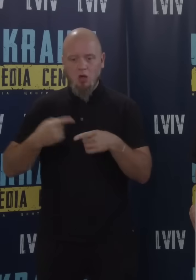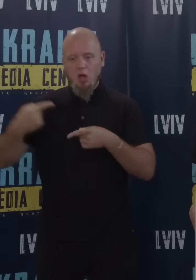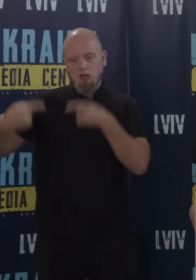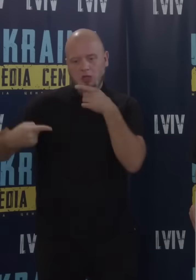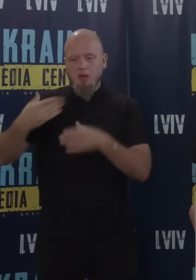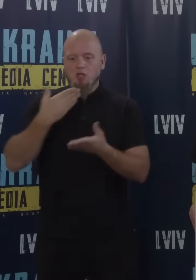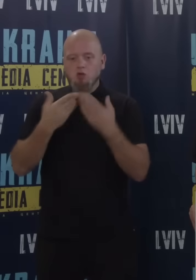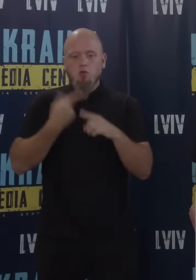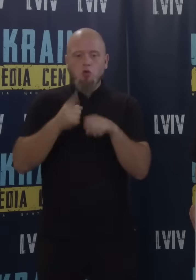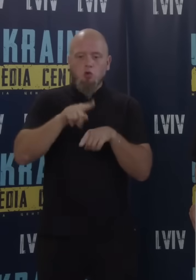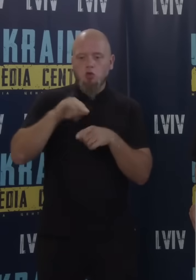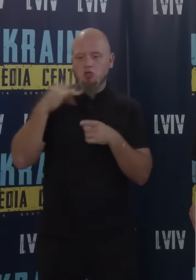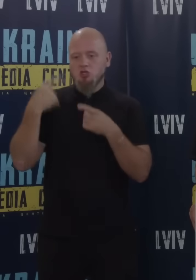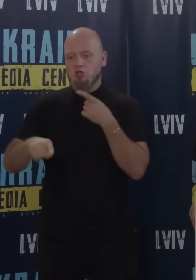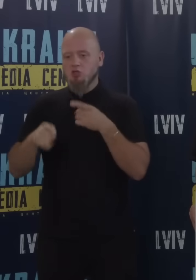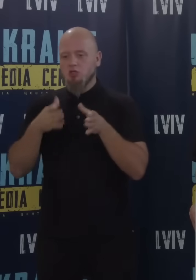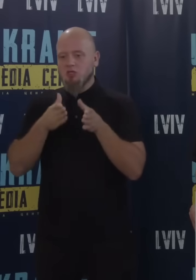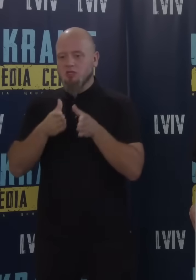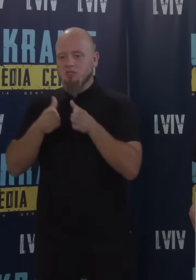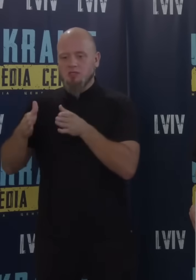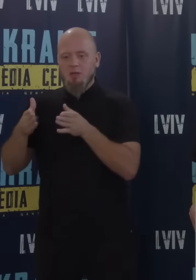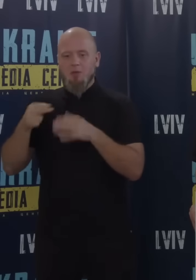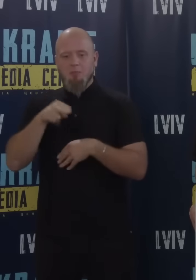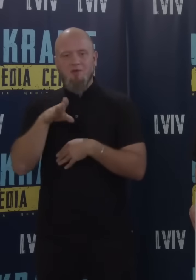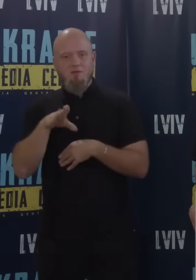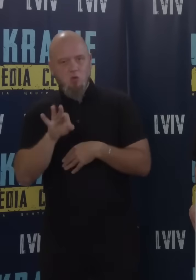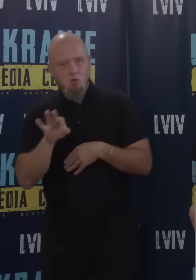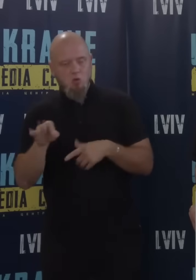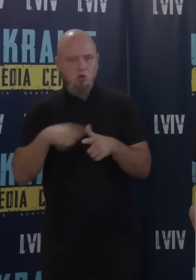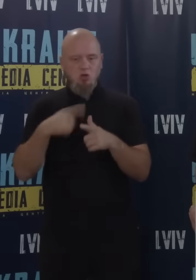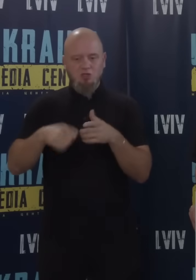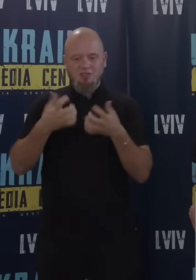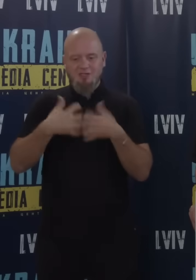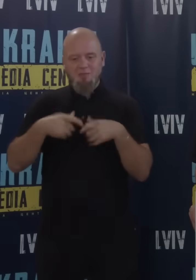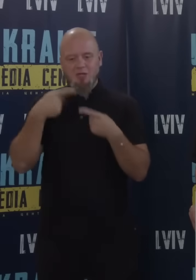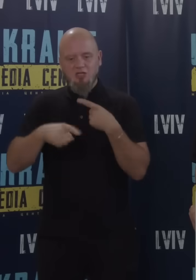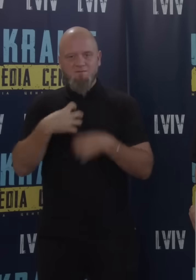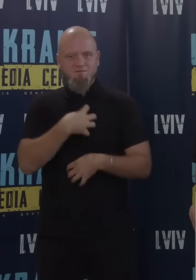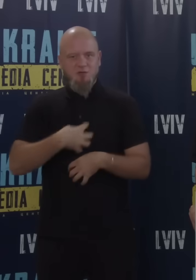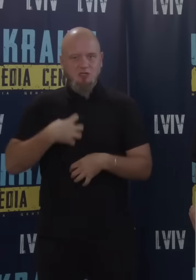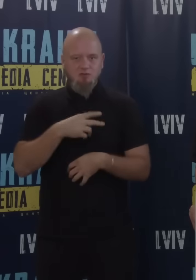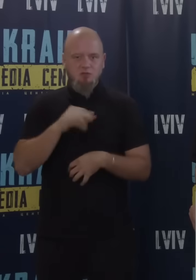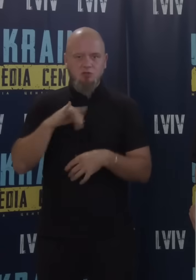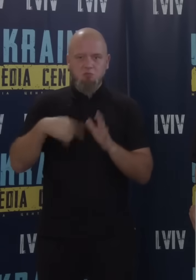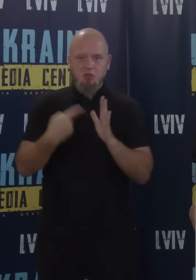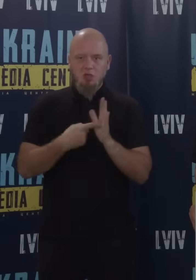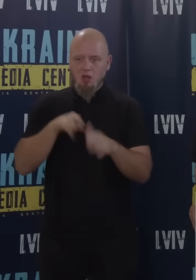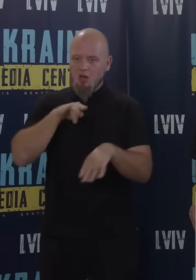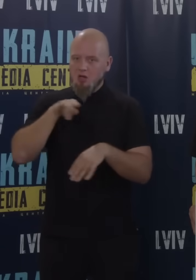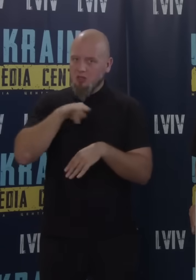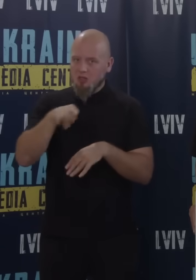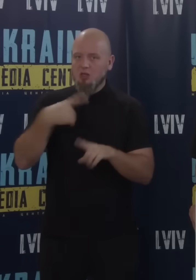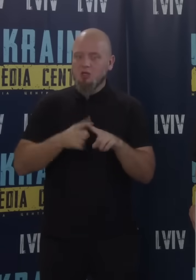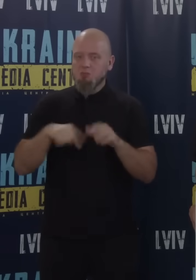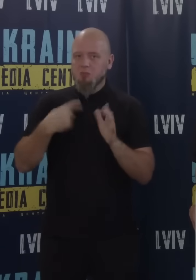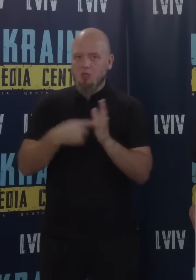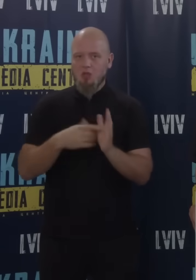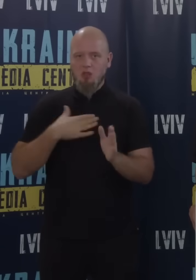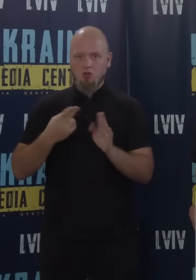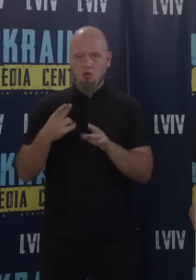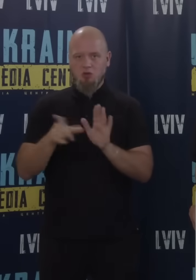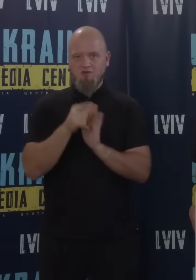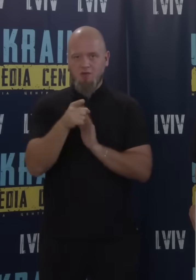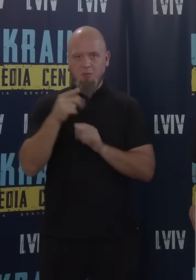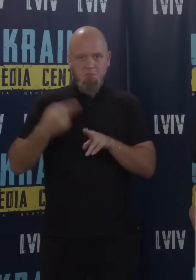дебати стосовно тої чи іншої системи противоракетної, чи систем інших важливих, чи питання літаків, це питання нашої з